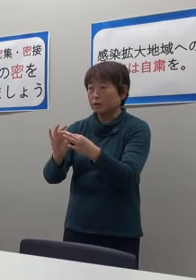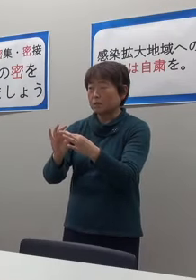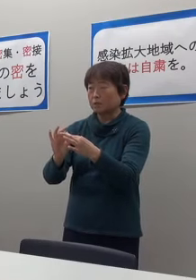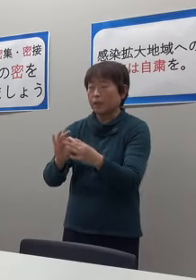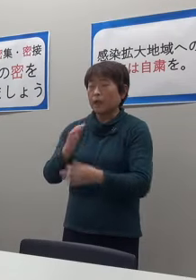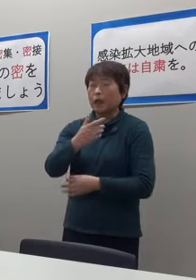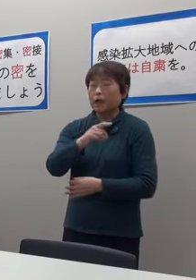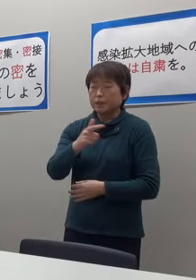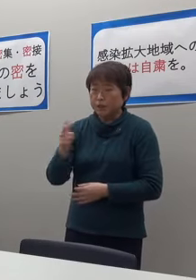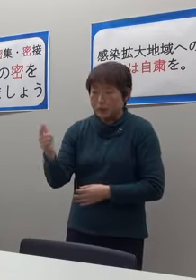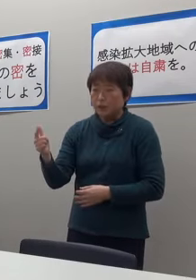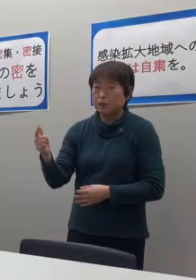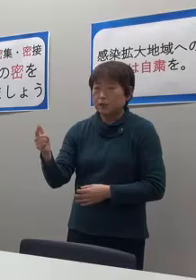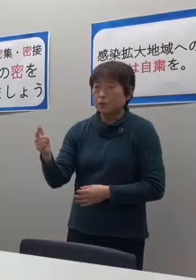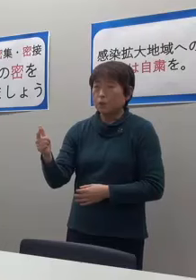あります。